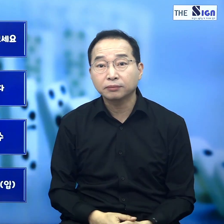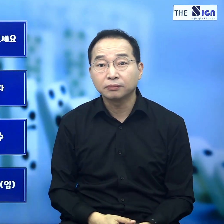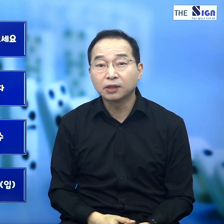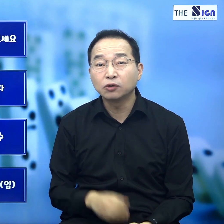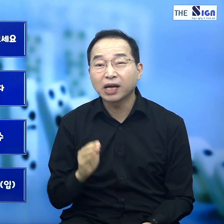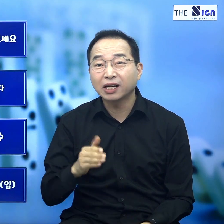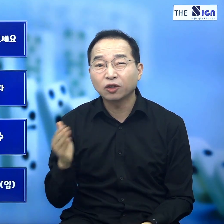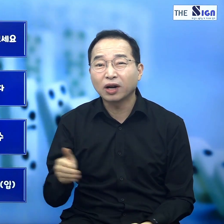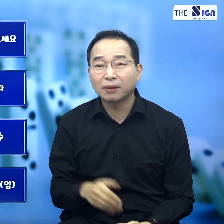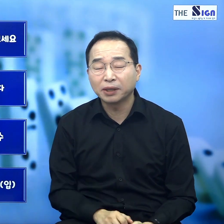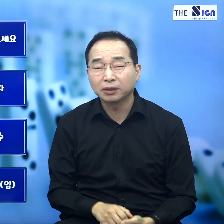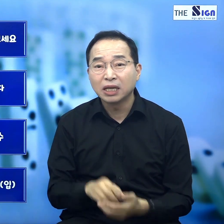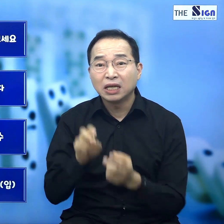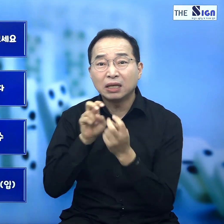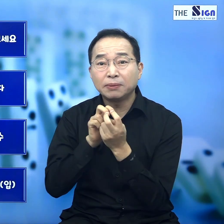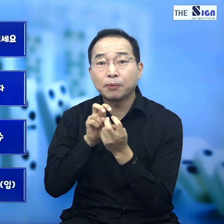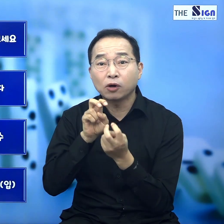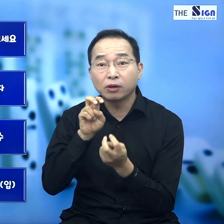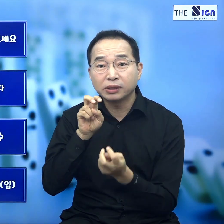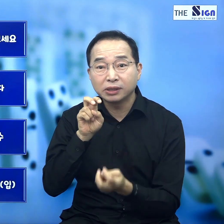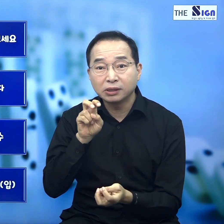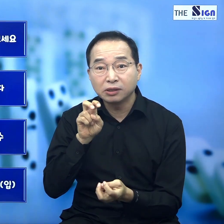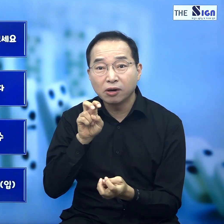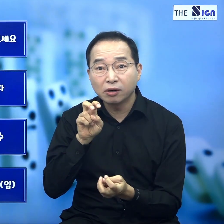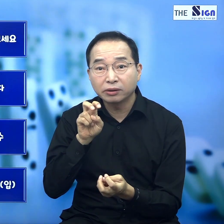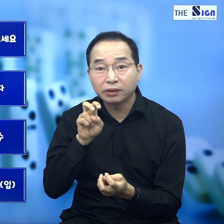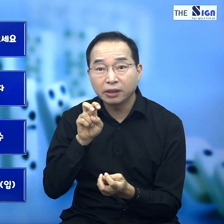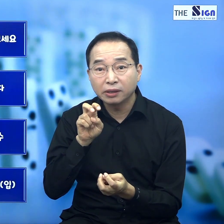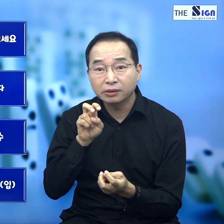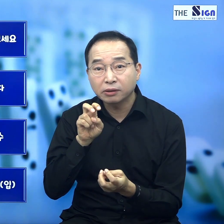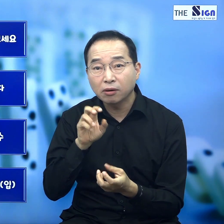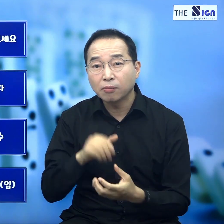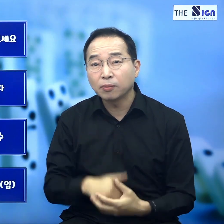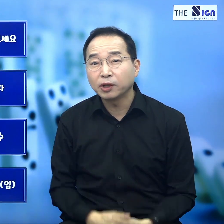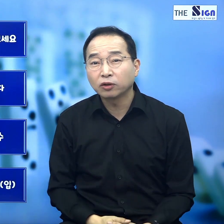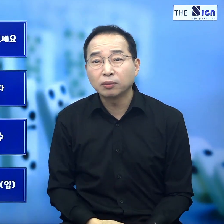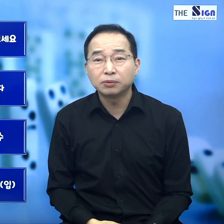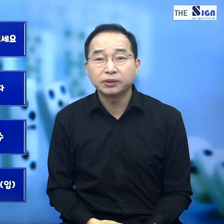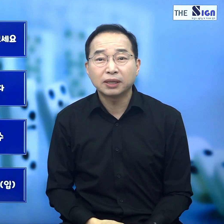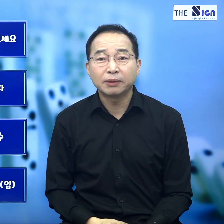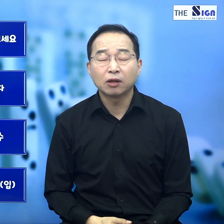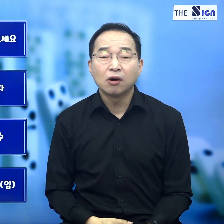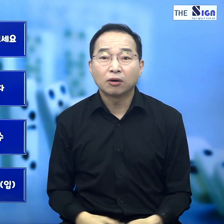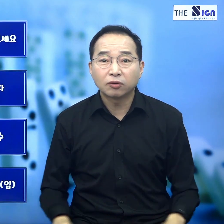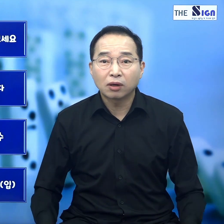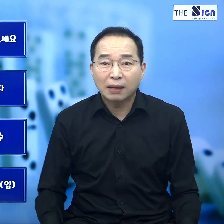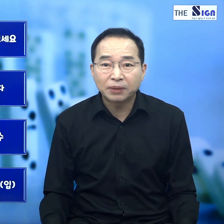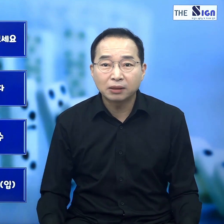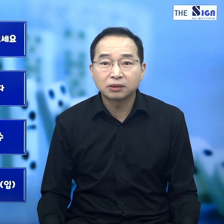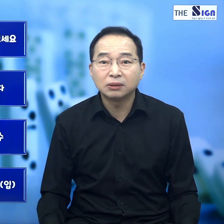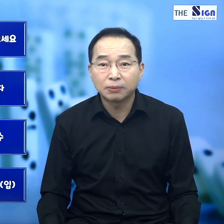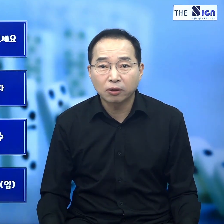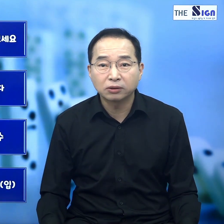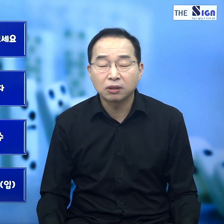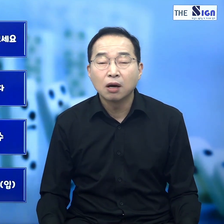근데 여기서 하나 더 나오면 입이 벌어지는 것에서 보면 어떤 부분이냐면 어떤 걸 감탄했을 때 입이 벌어지는